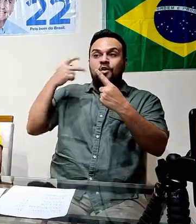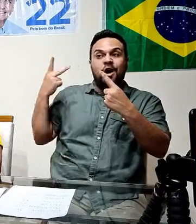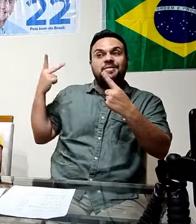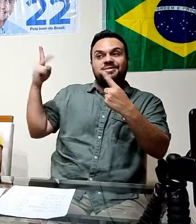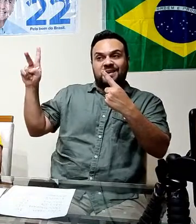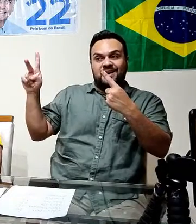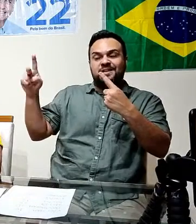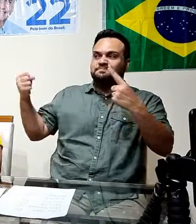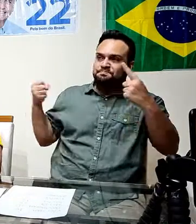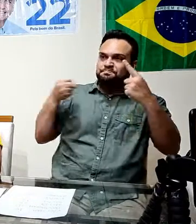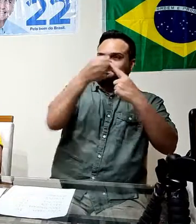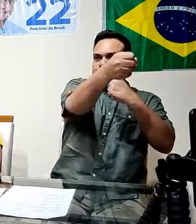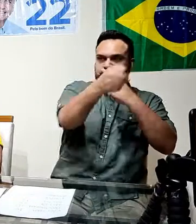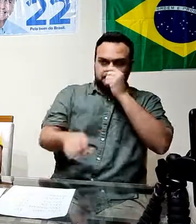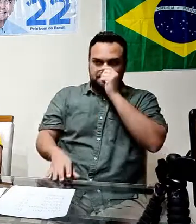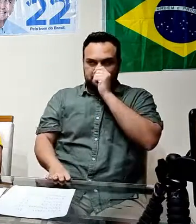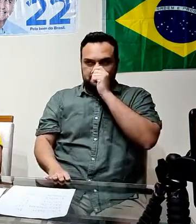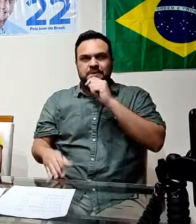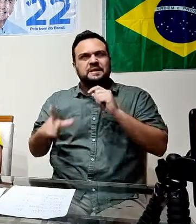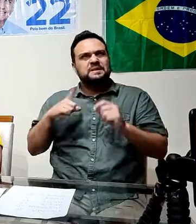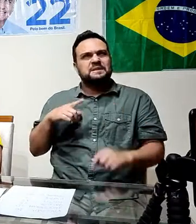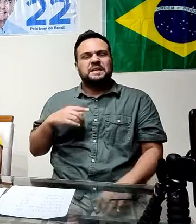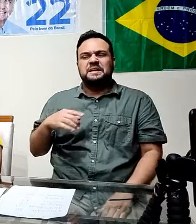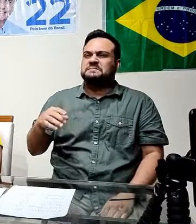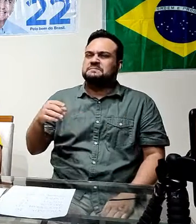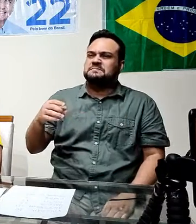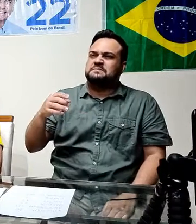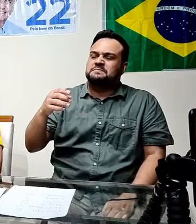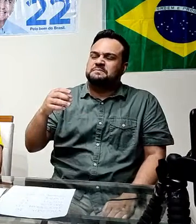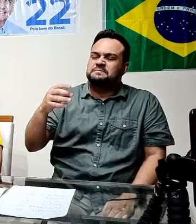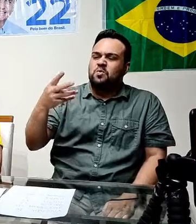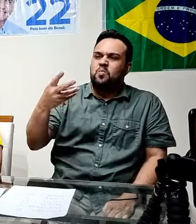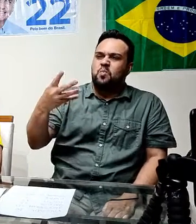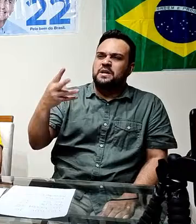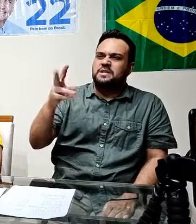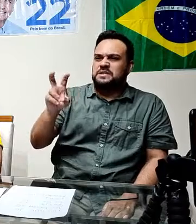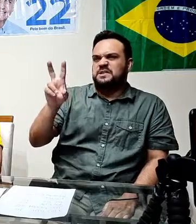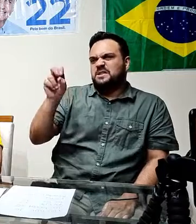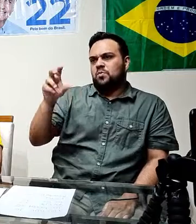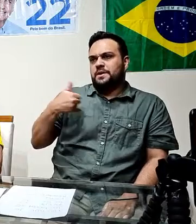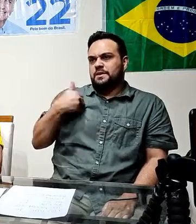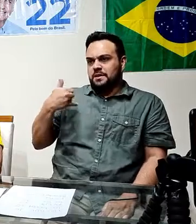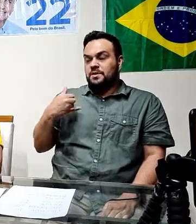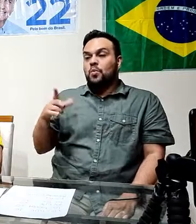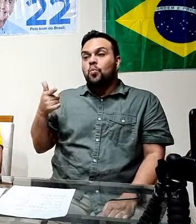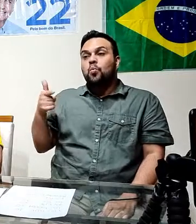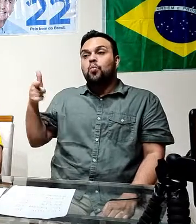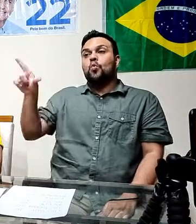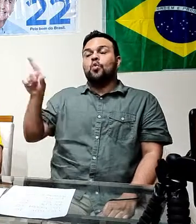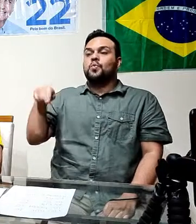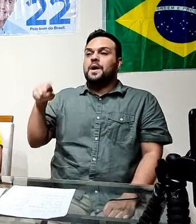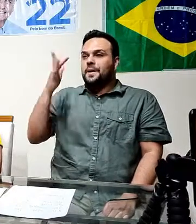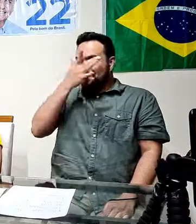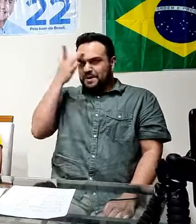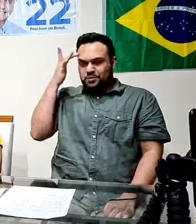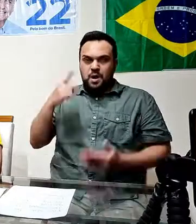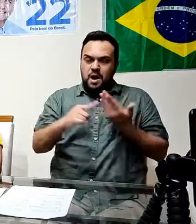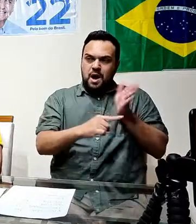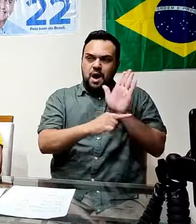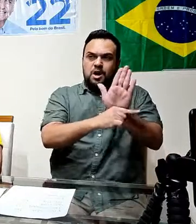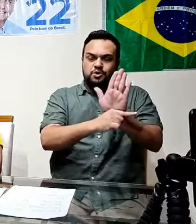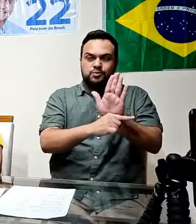tá? Que deve ter uns 45, 50 anos de idade. O outro é alguém que está ajudando,